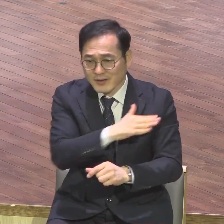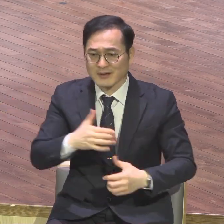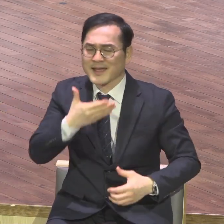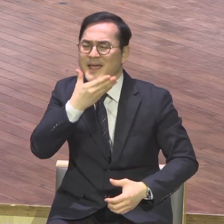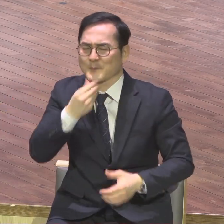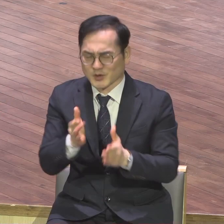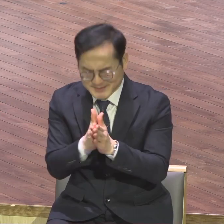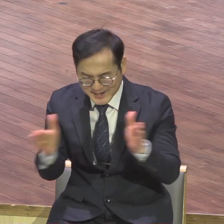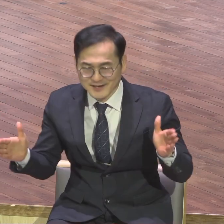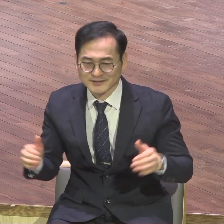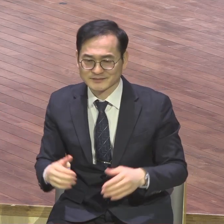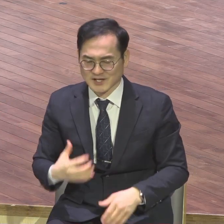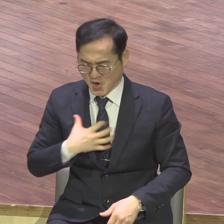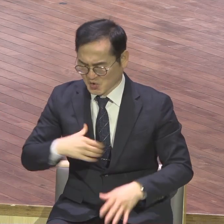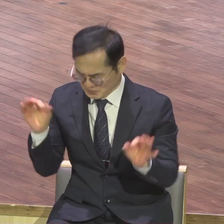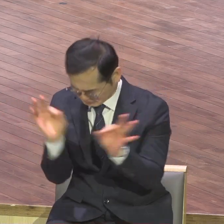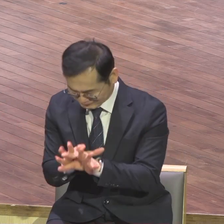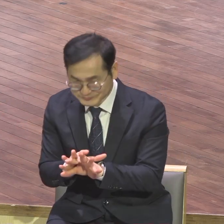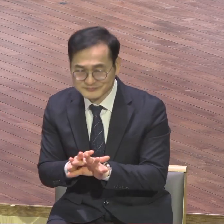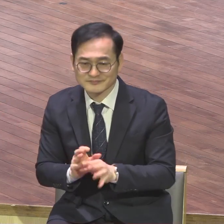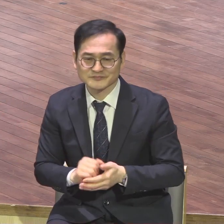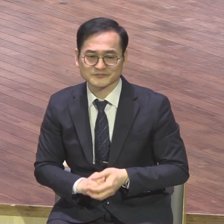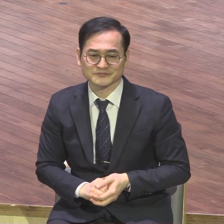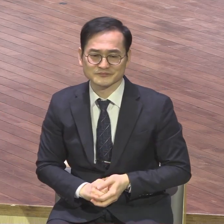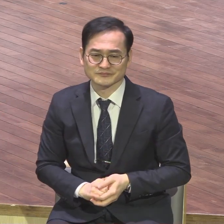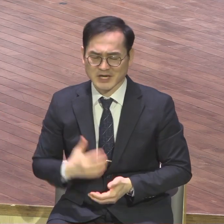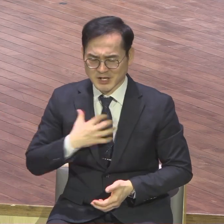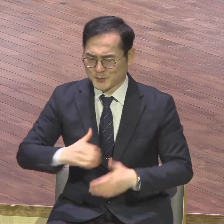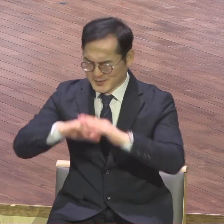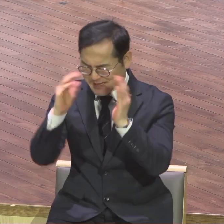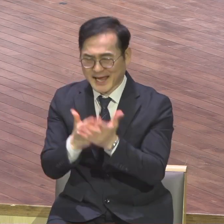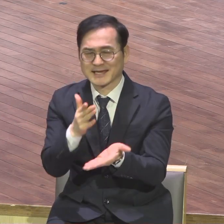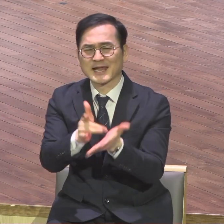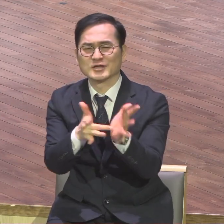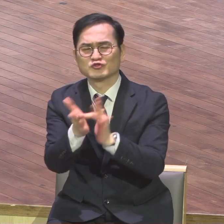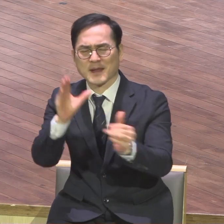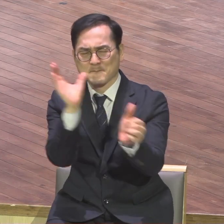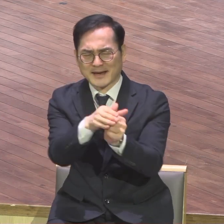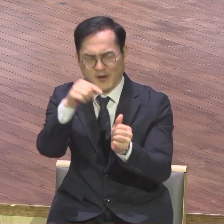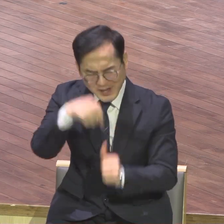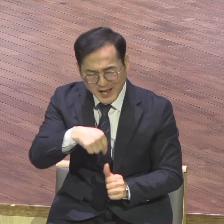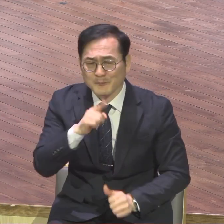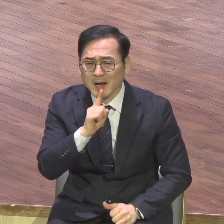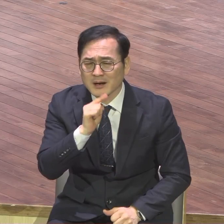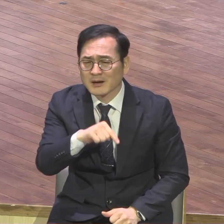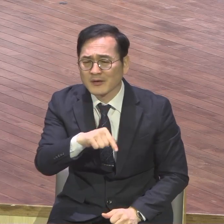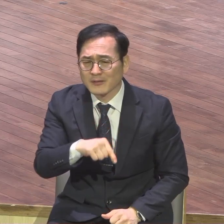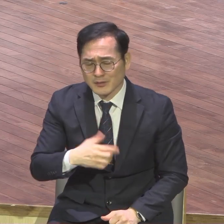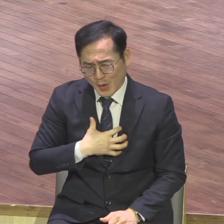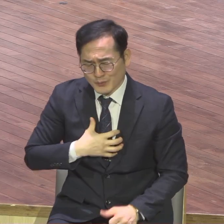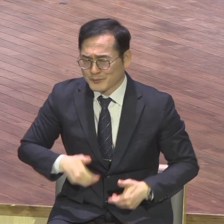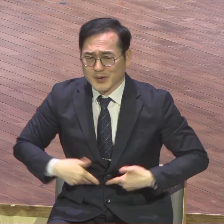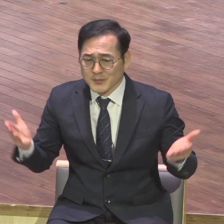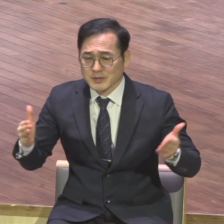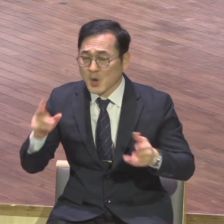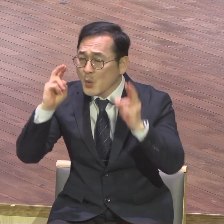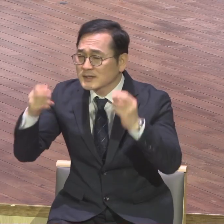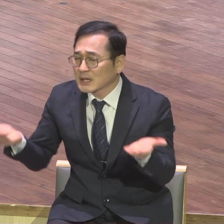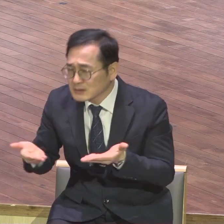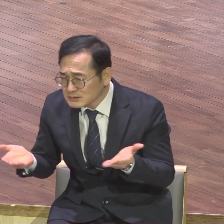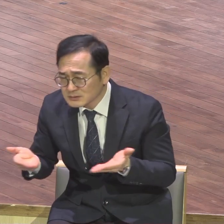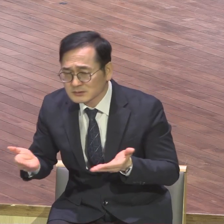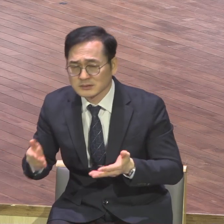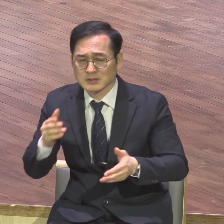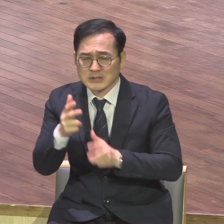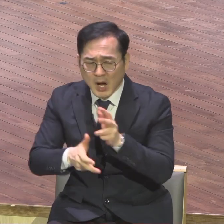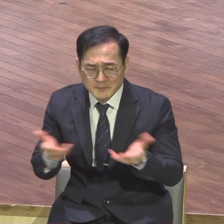쓸데없이 무슨 염려를 합니까? 너 염려를 다 죽게 맡겨버려라. 뭐 염려합니까? 여러분 직장 다니다 보면 또 사업하다